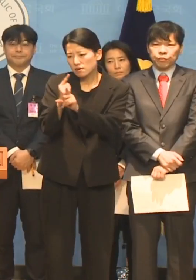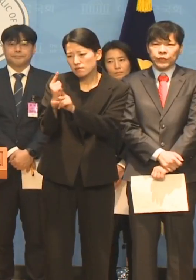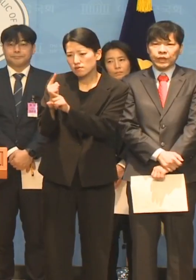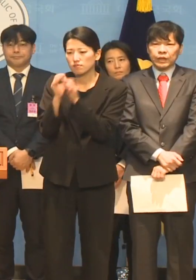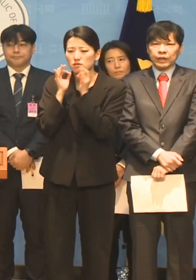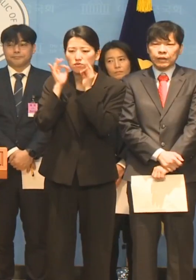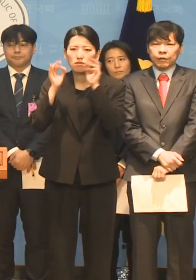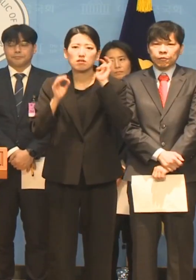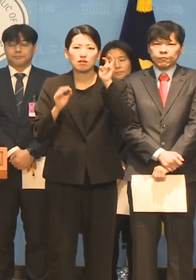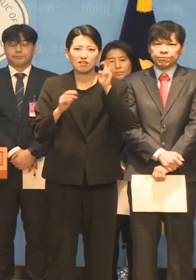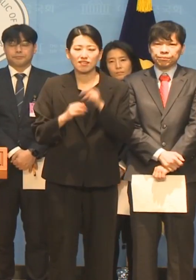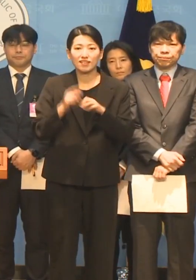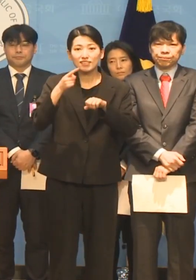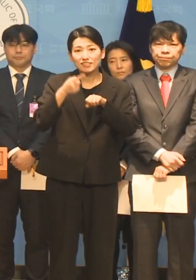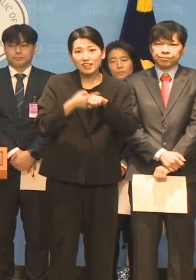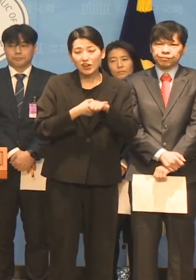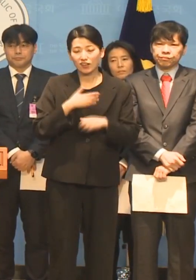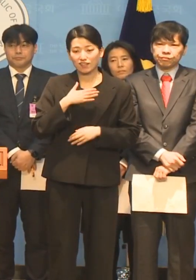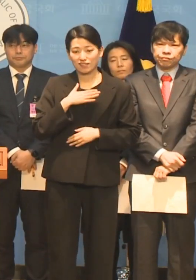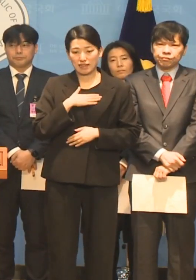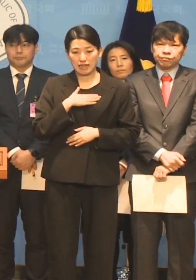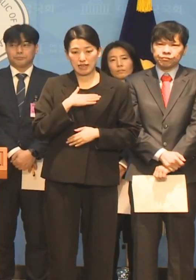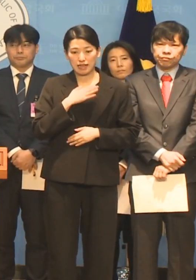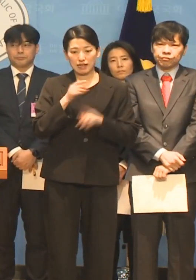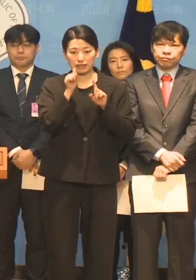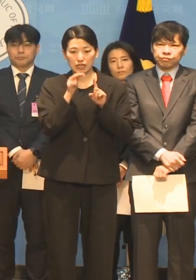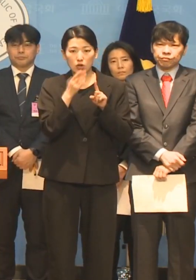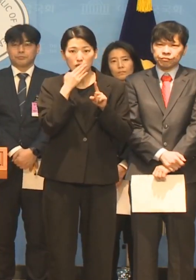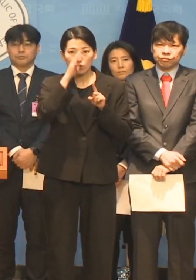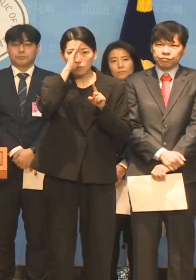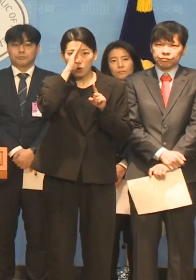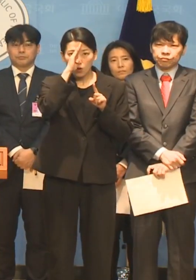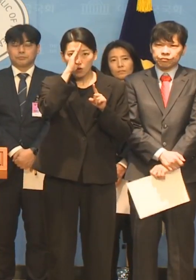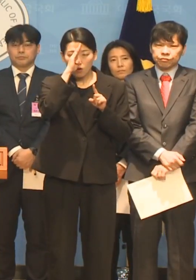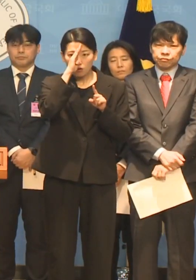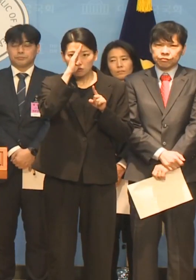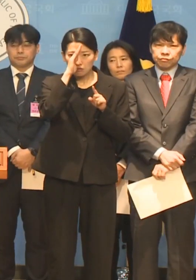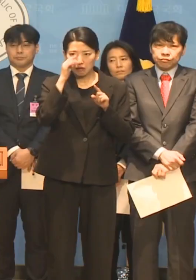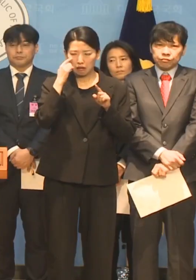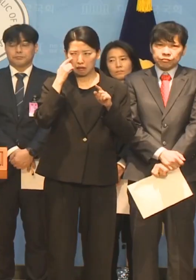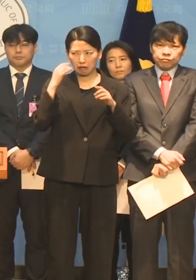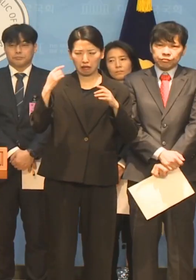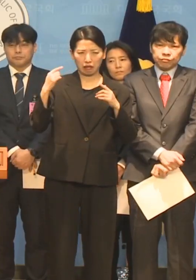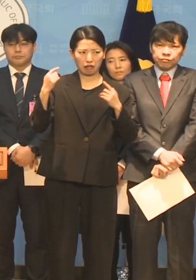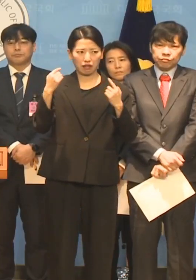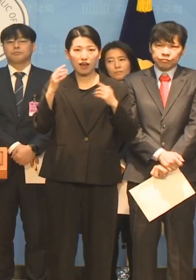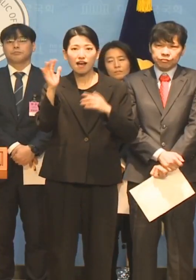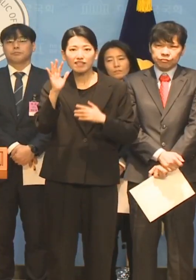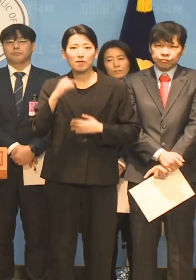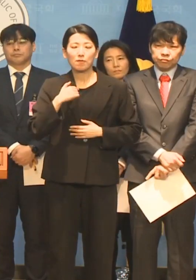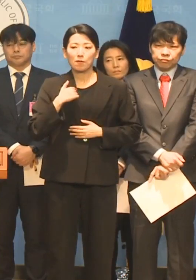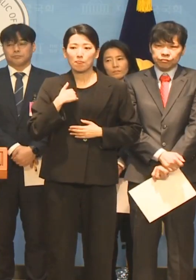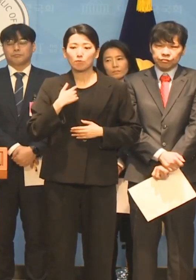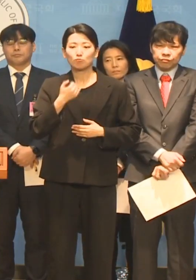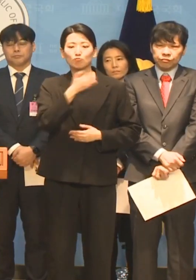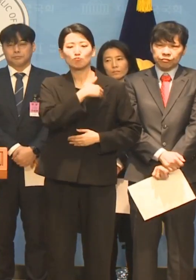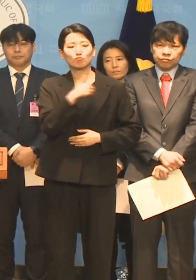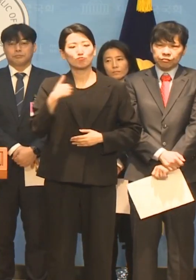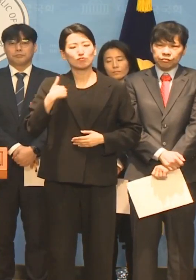인해서 일상생활에 적절한 협조가 기대되고 불쾌한 경험이나 위험한 상황을 최소화될 것이라고